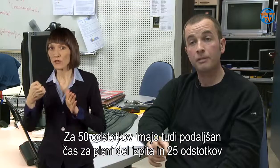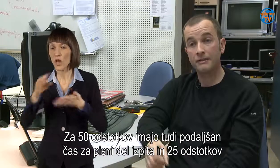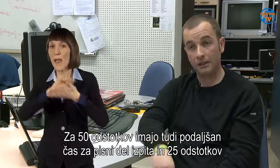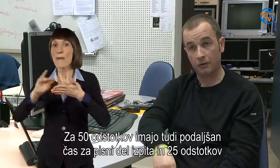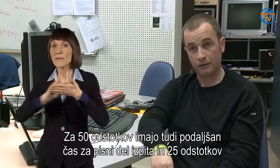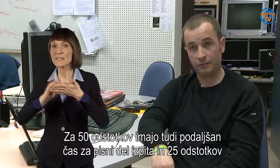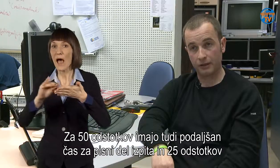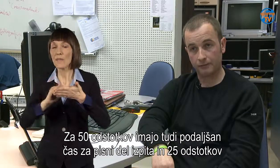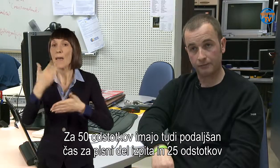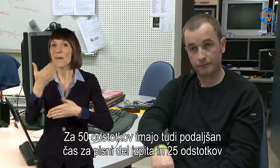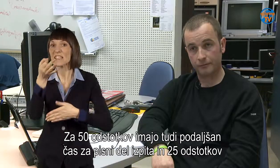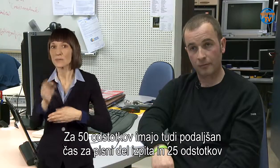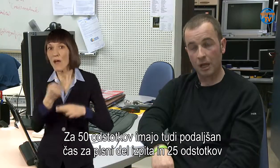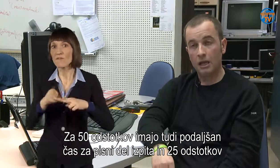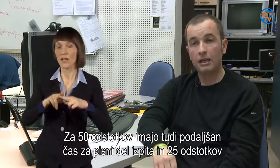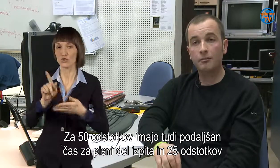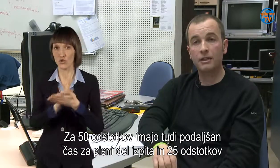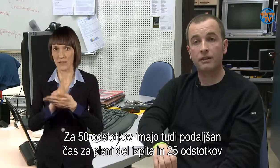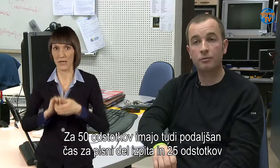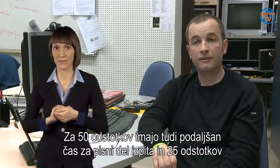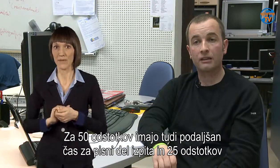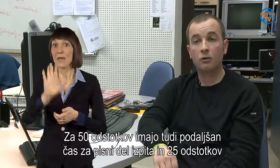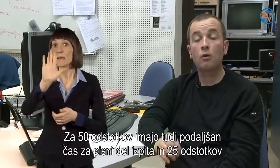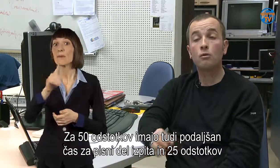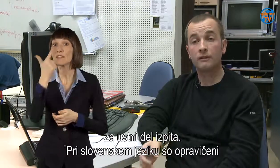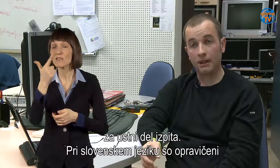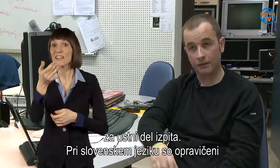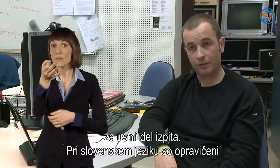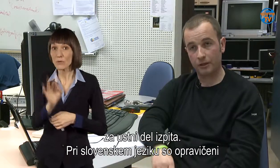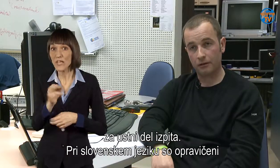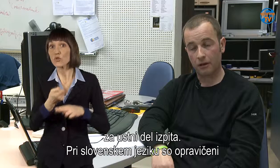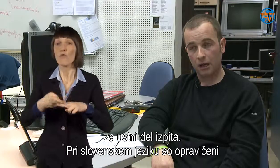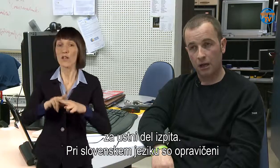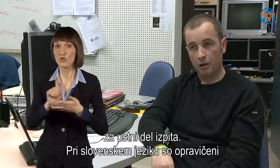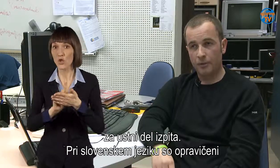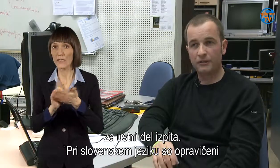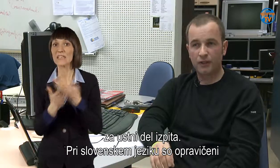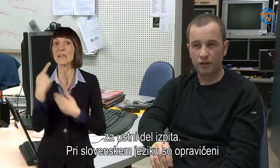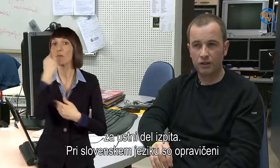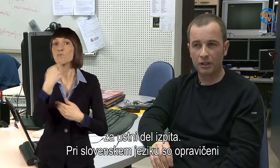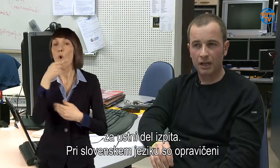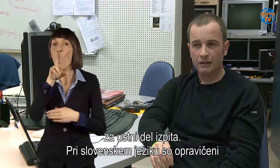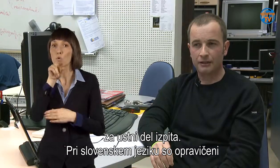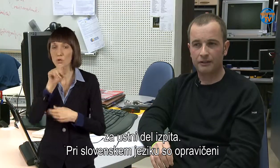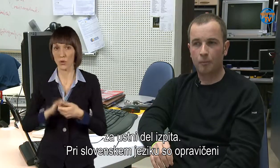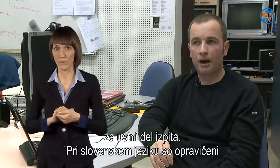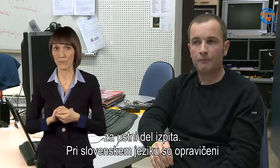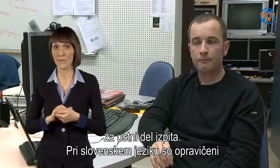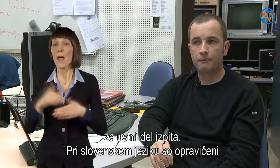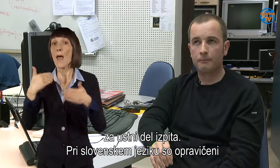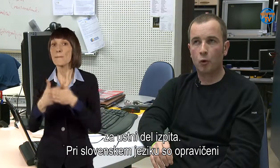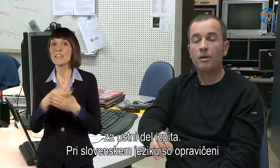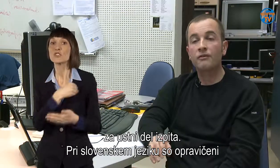50% pisni del izpita in 25% ustni del izpita. Pri slovenščini so